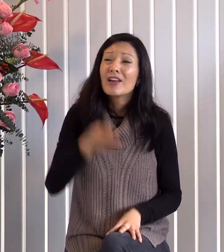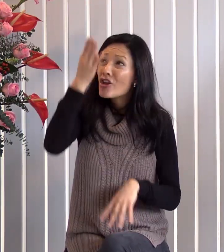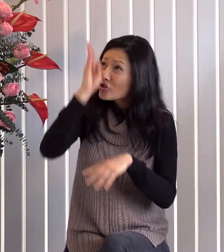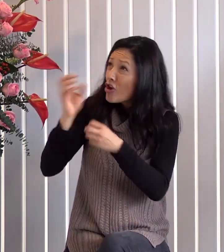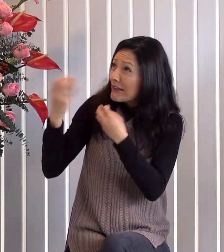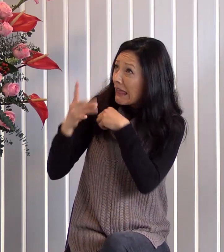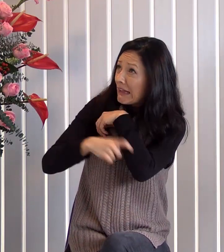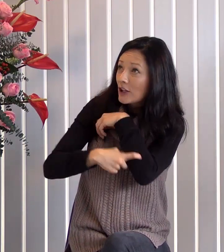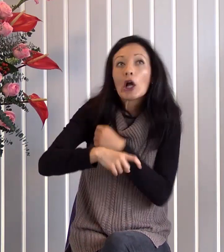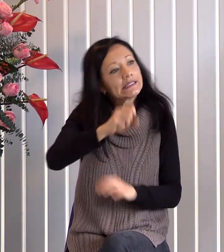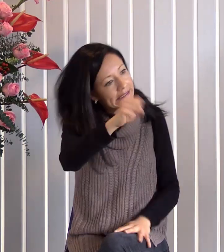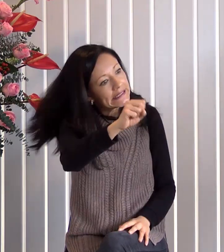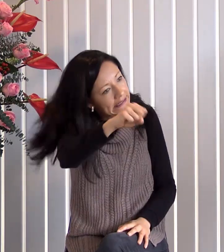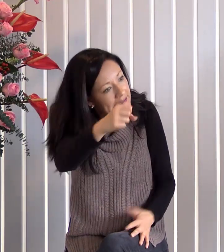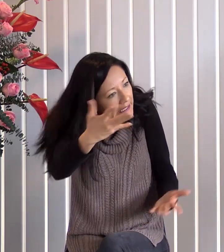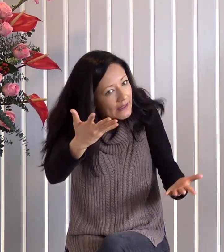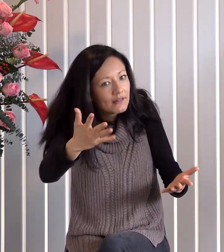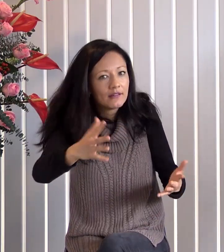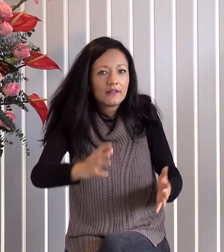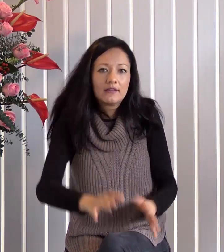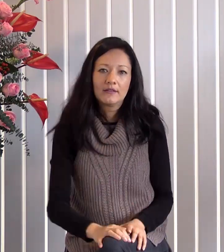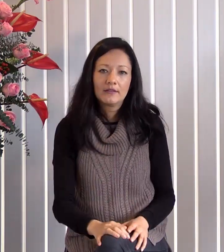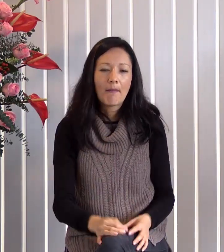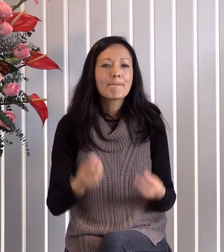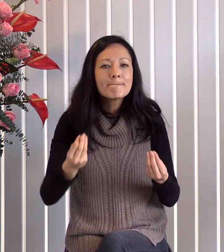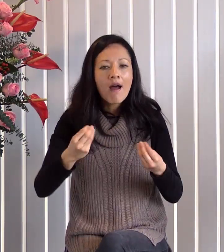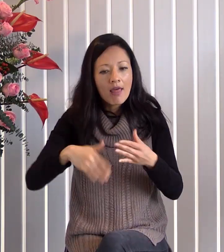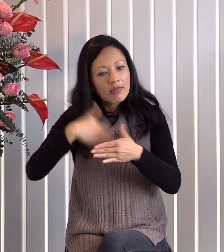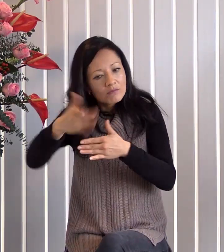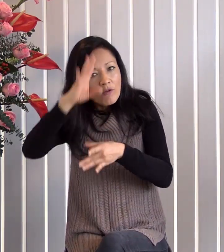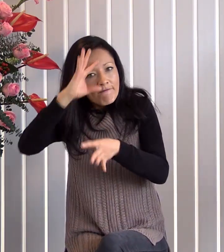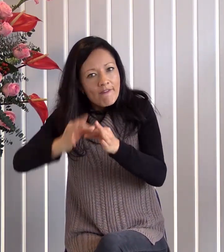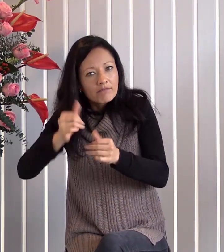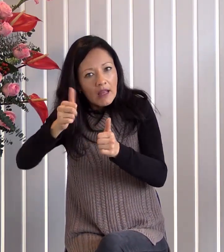tiene, sí.